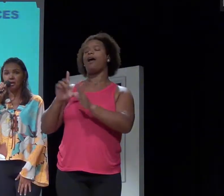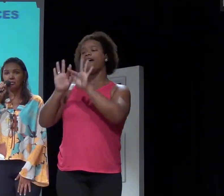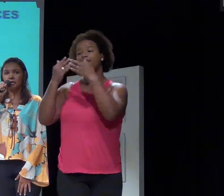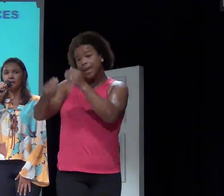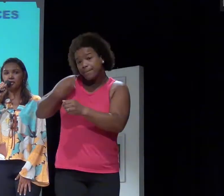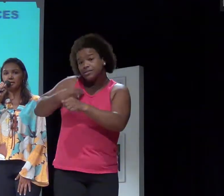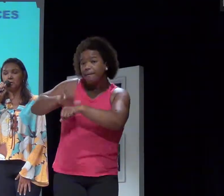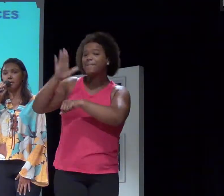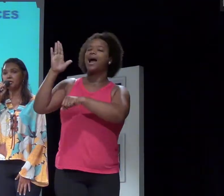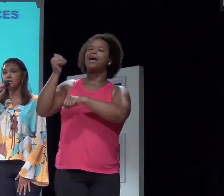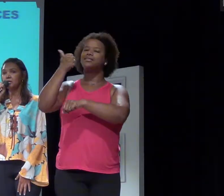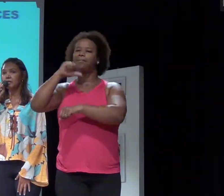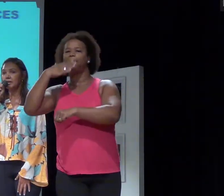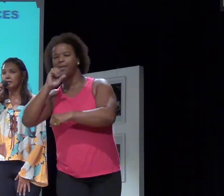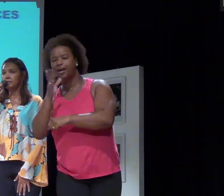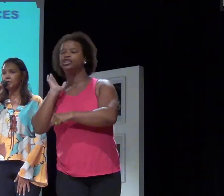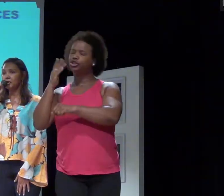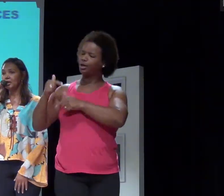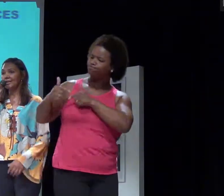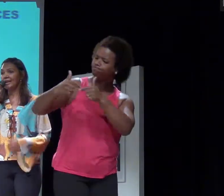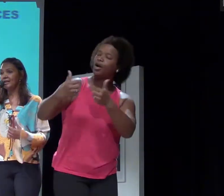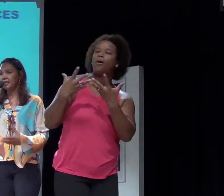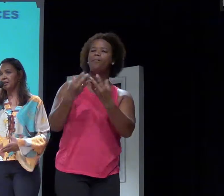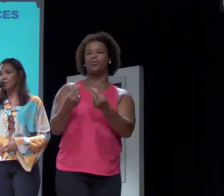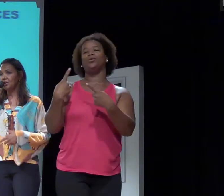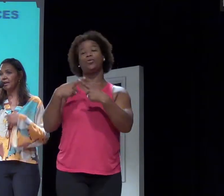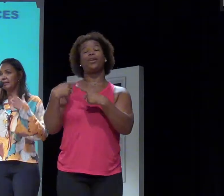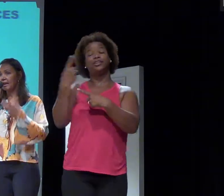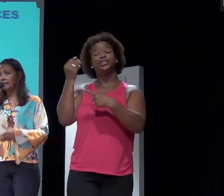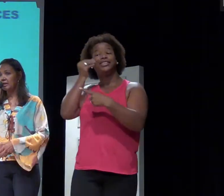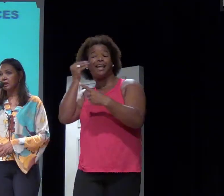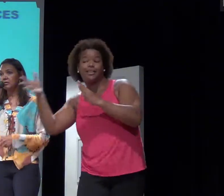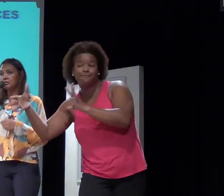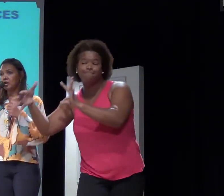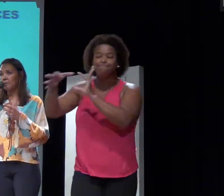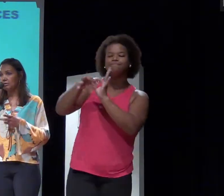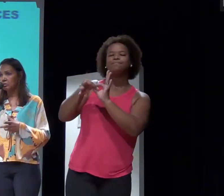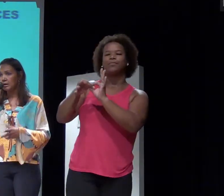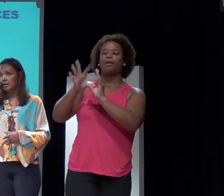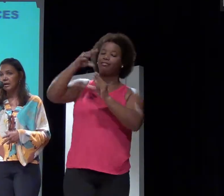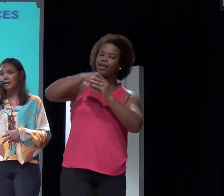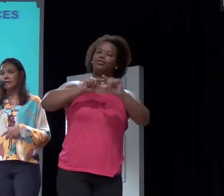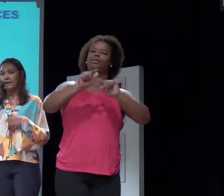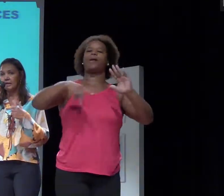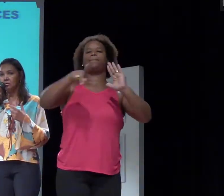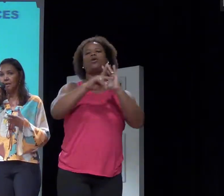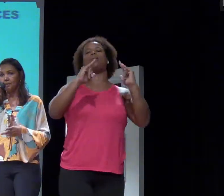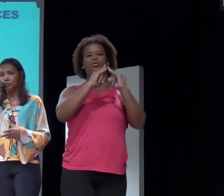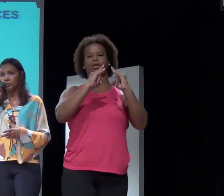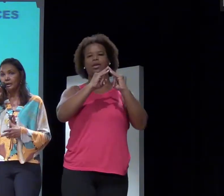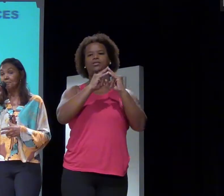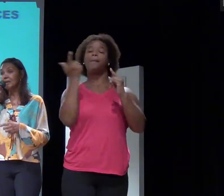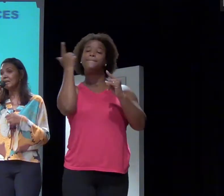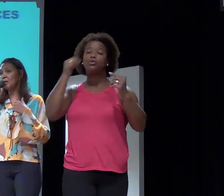pais. Os pais já são bastante atuantes, até porque a gente tenta realmente integrá-los dentro dos trabalhos do ICES, trazendo um